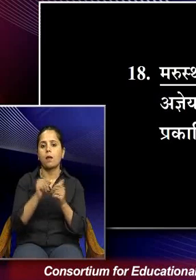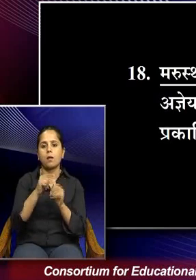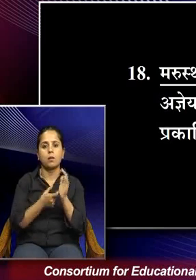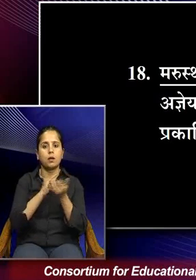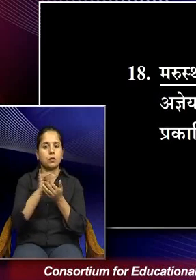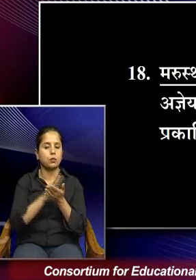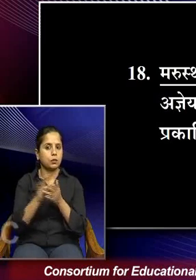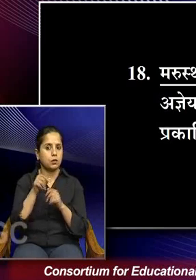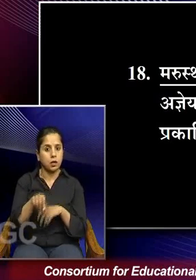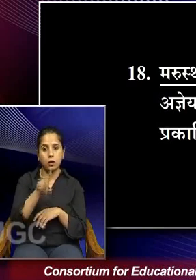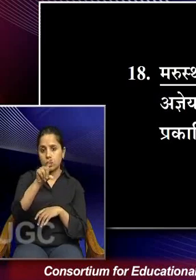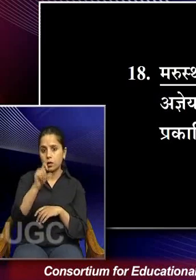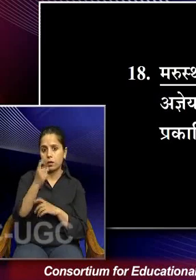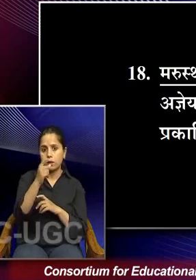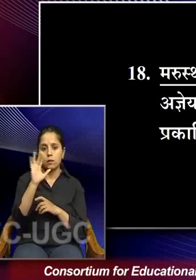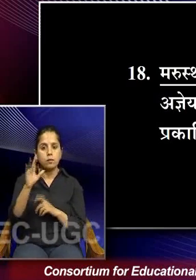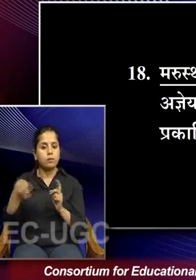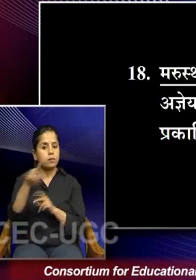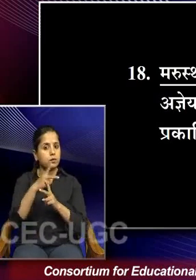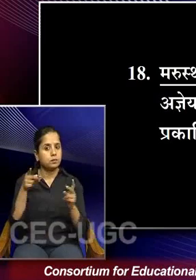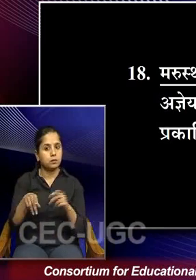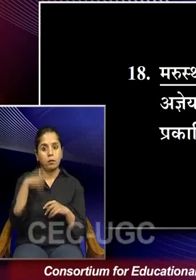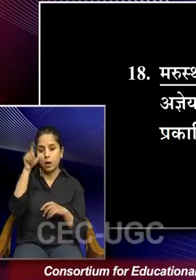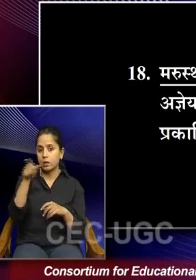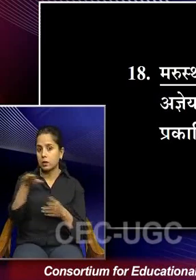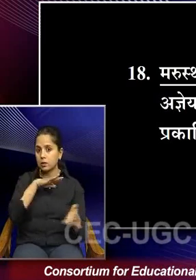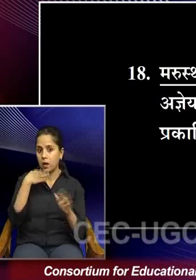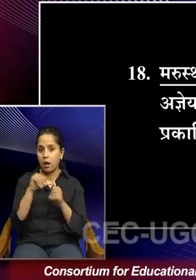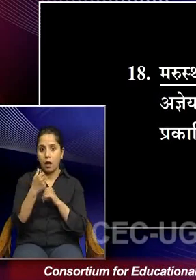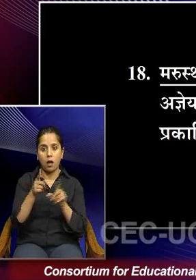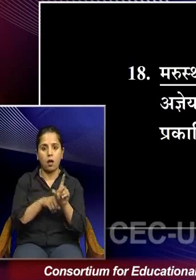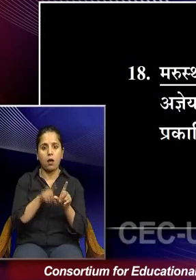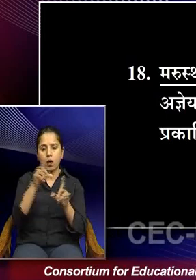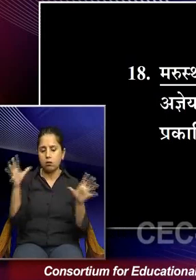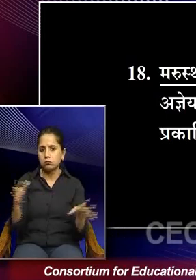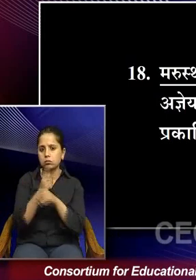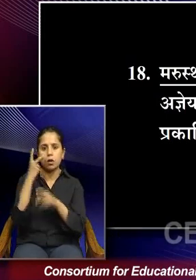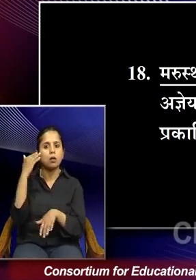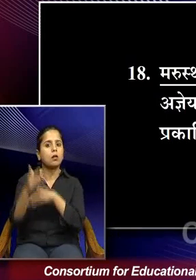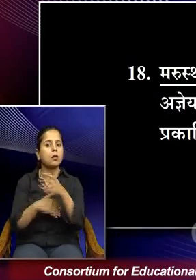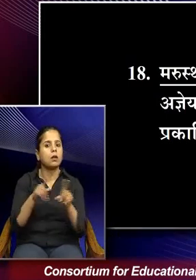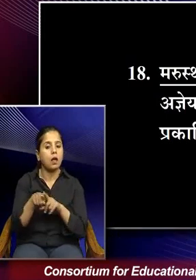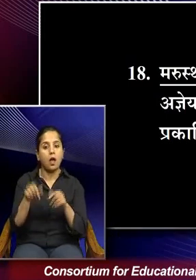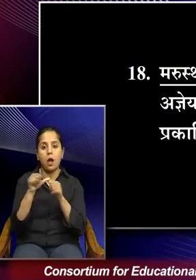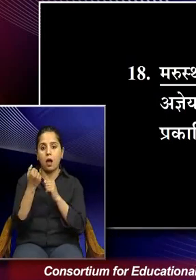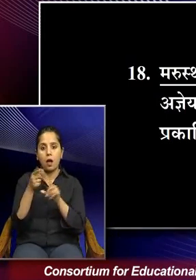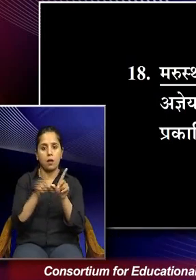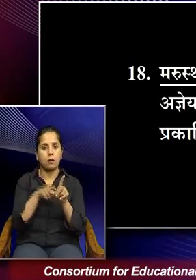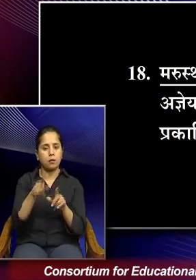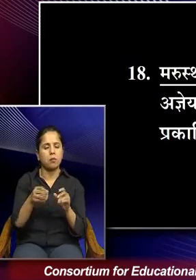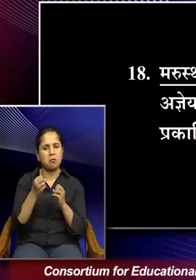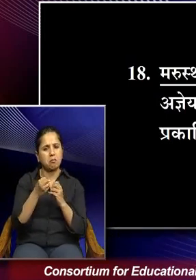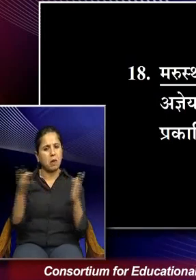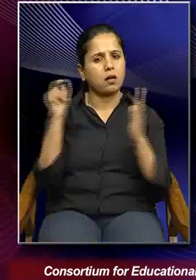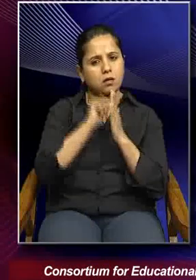में प्रकाशित आगे की मृत्यु बाद एक संग्रह आया इस तरह आगे ने बहुत सी